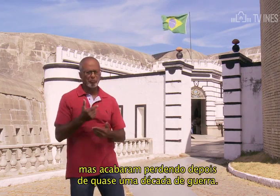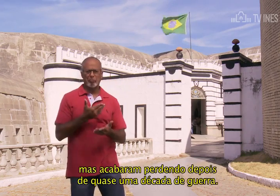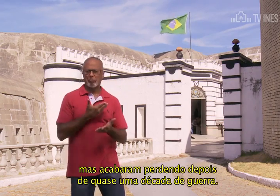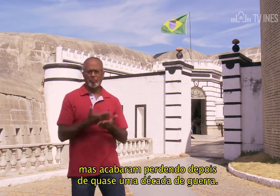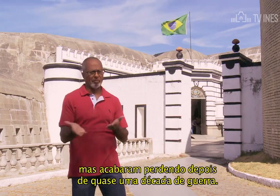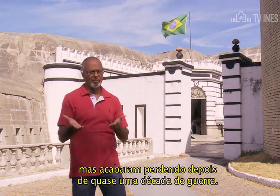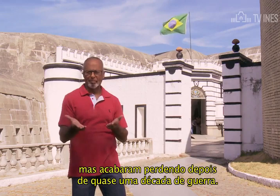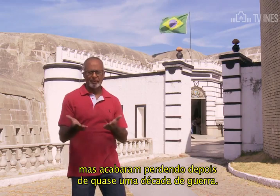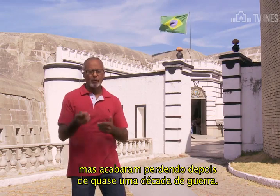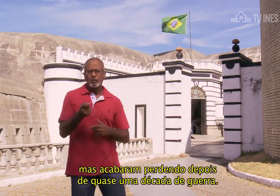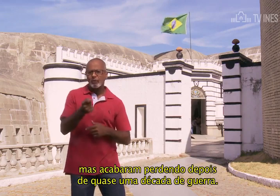mas acabaram perdendo,